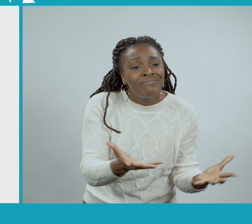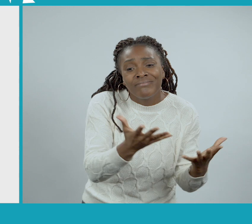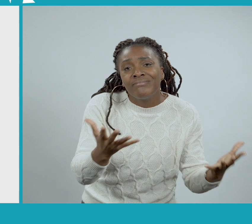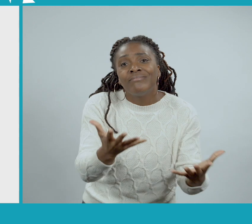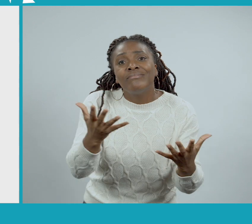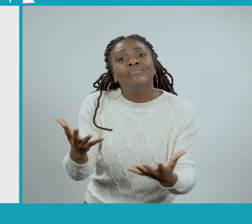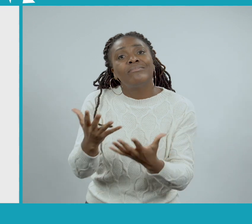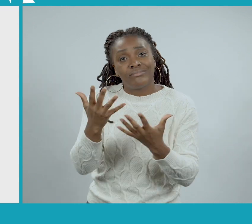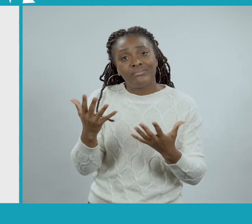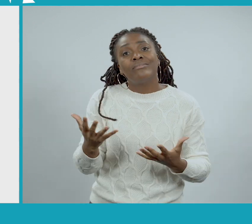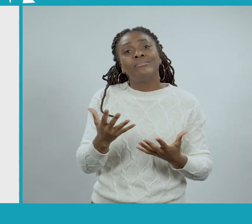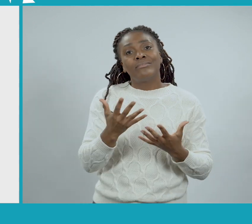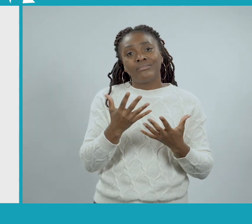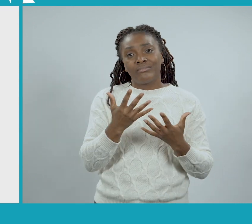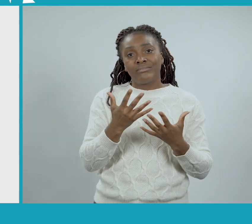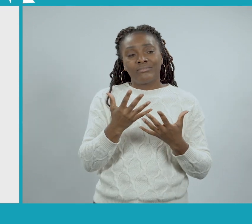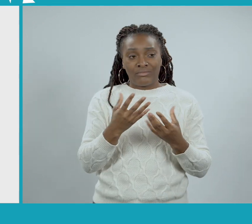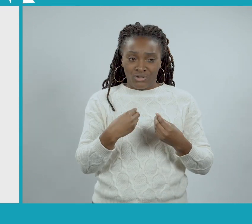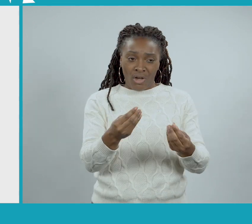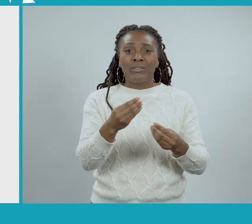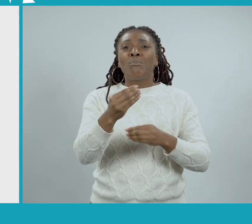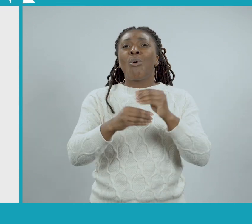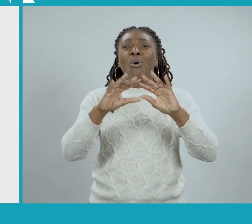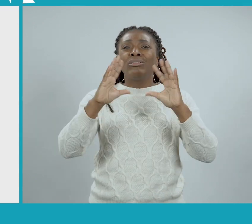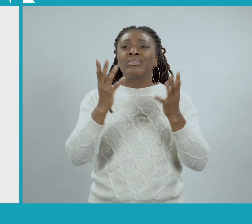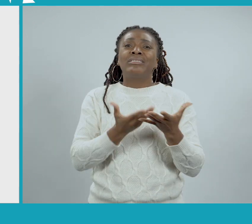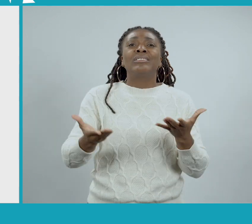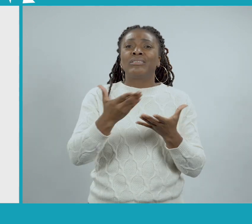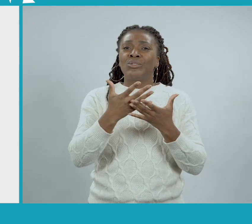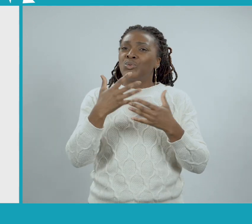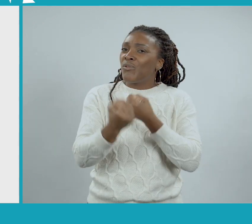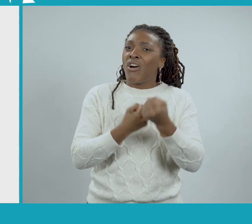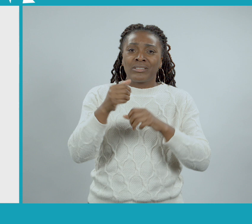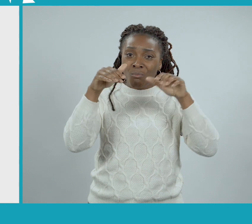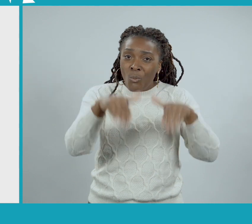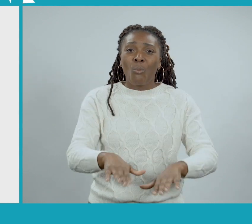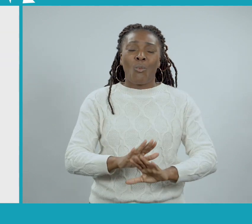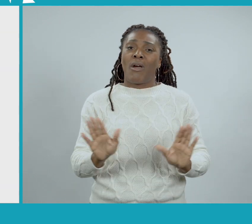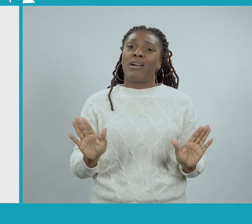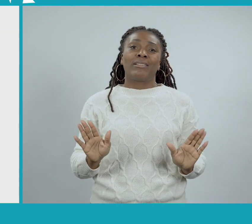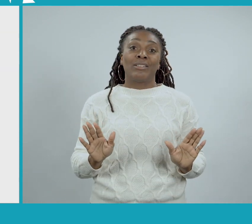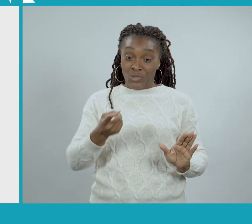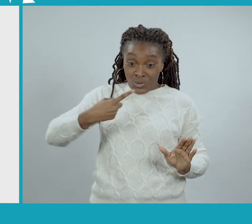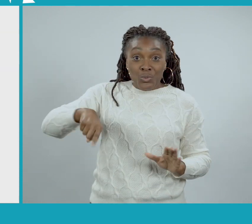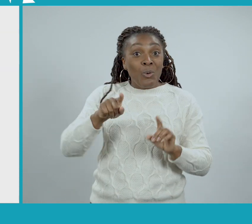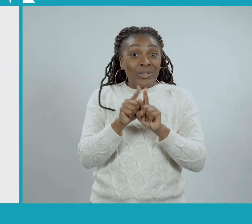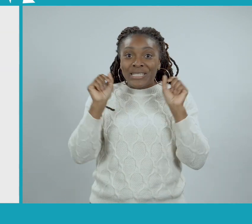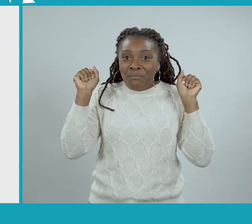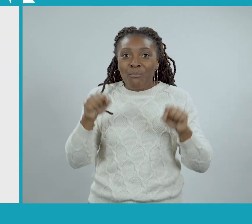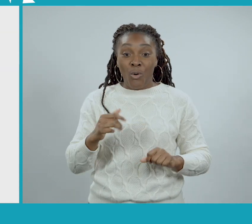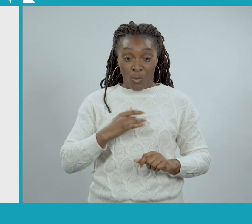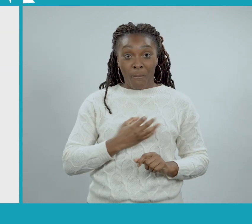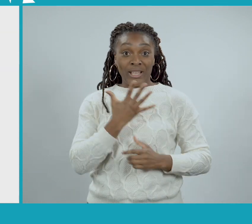en participant à soulager la souffrance dans le monde. Ainsi, nous pourrons nous aussi incarner